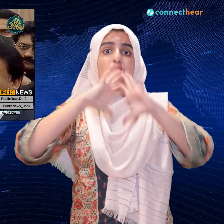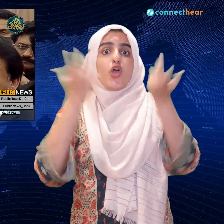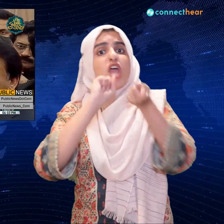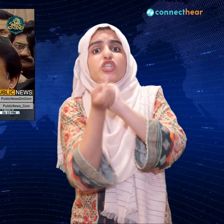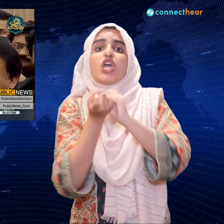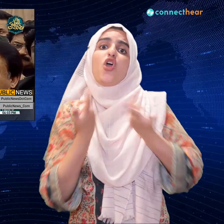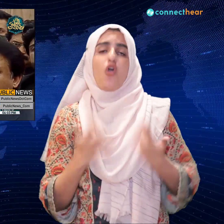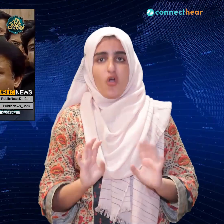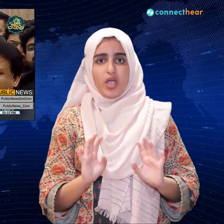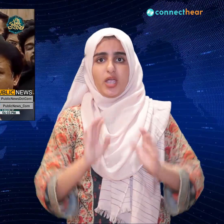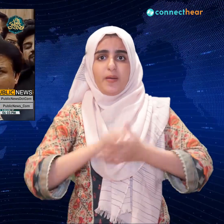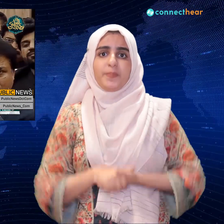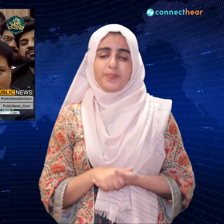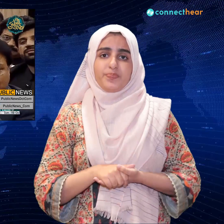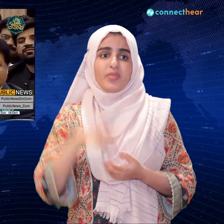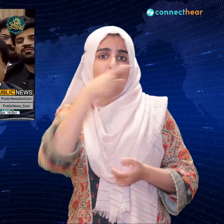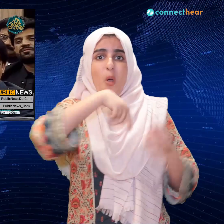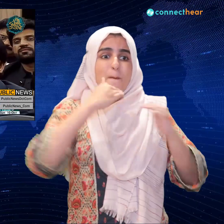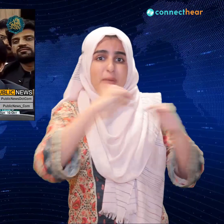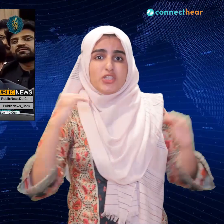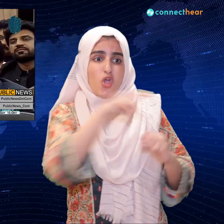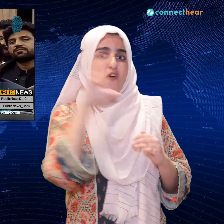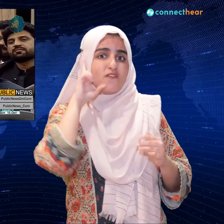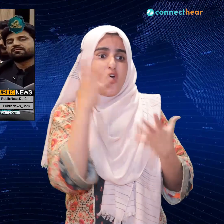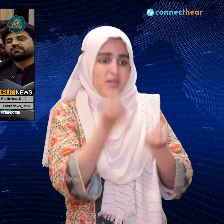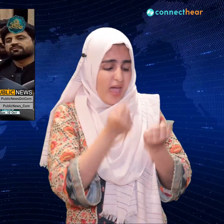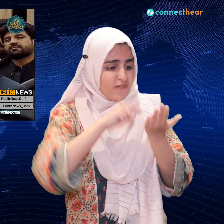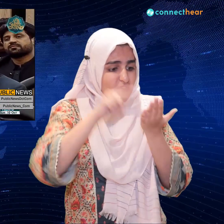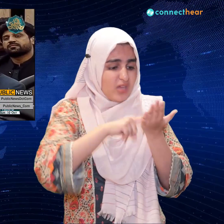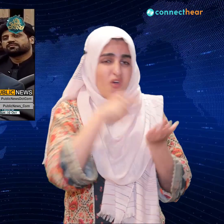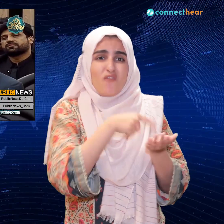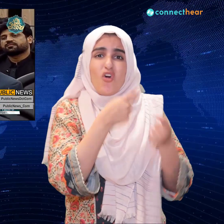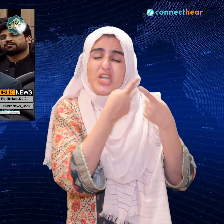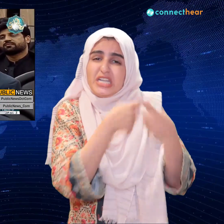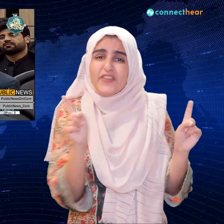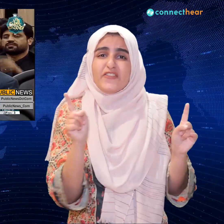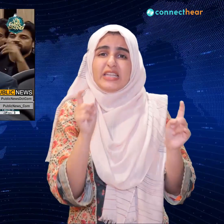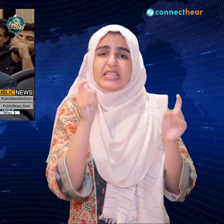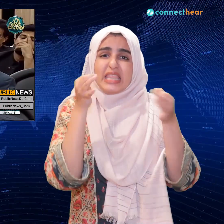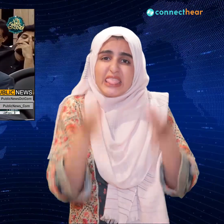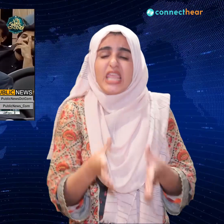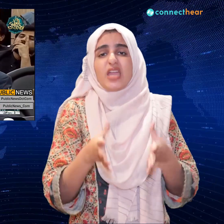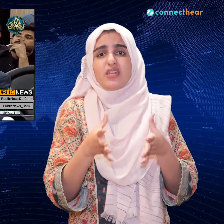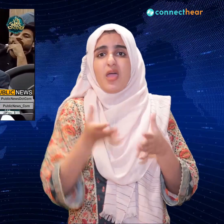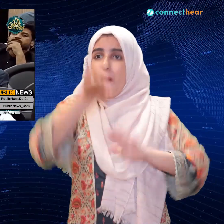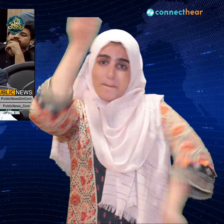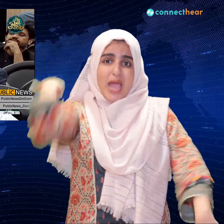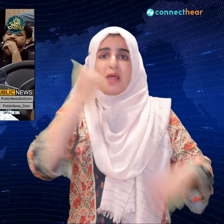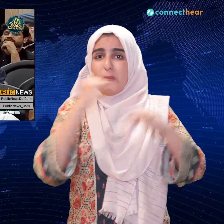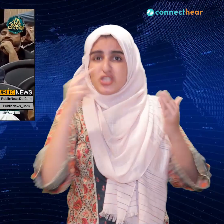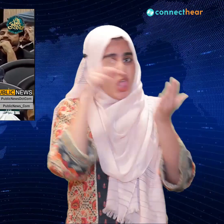اب ان کے فون کے اوپر وہ مٹیریل ہے جو انسانی تاریخ میں کبھی بچے ایسی چیزیں نہیں دیکھتے